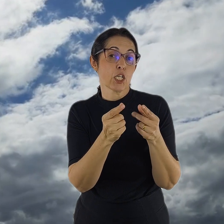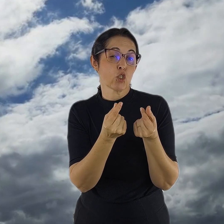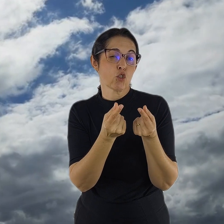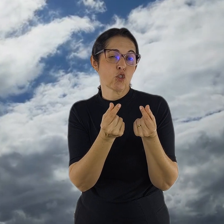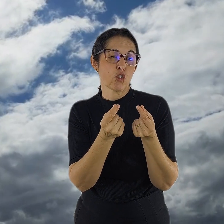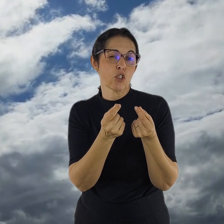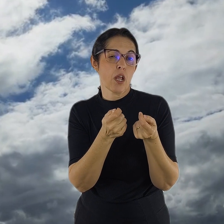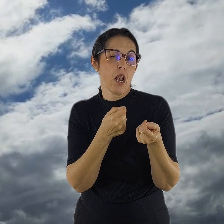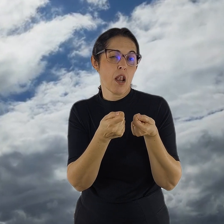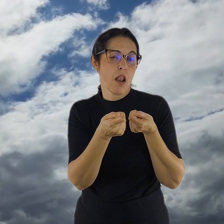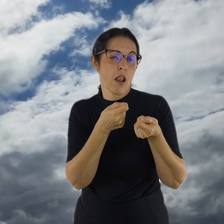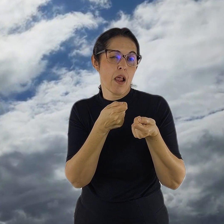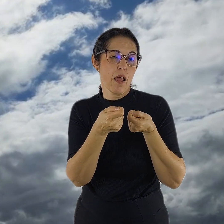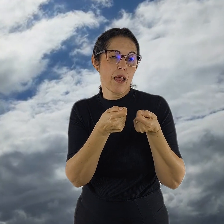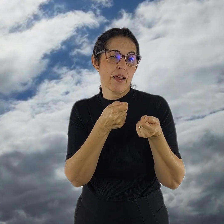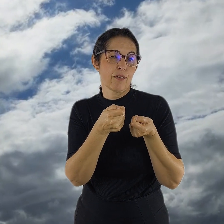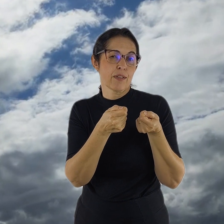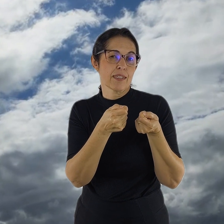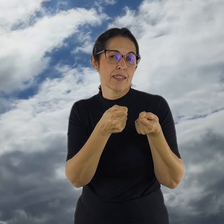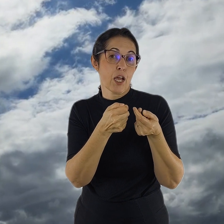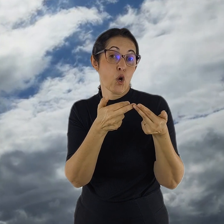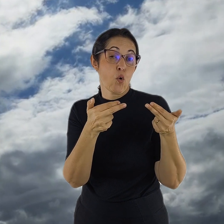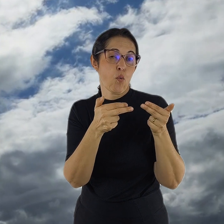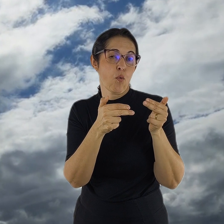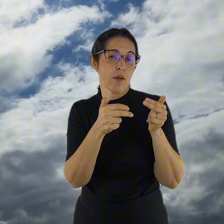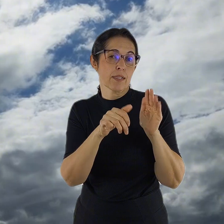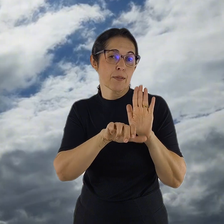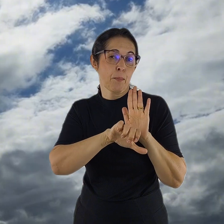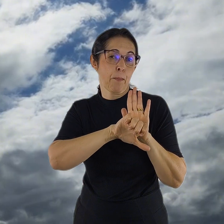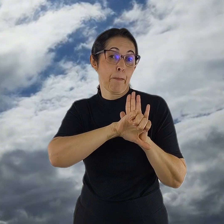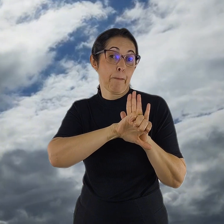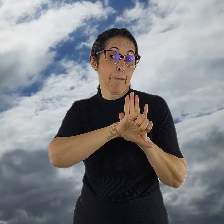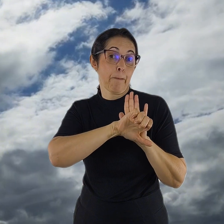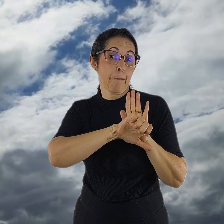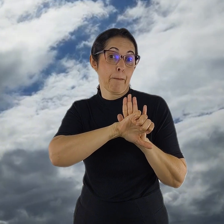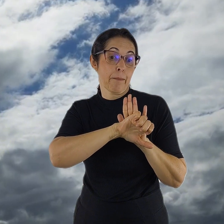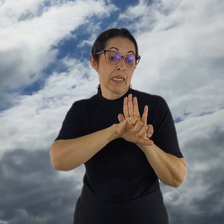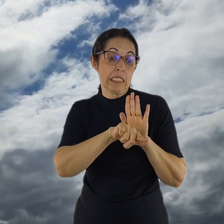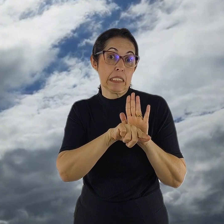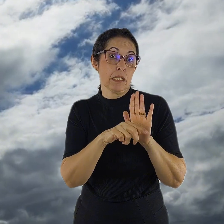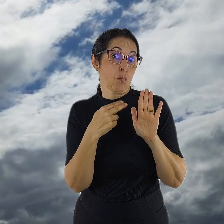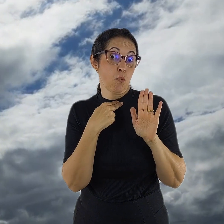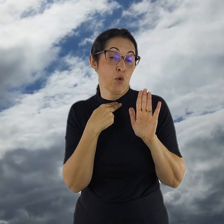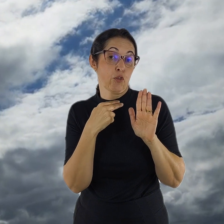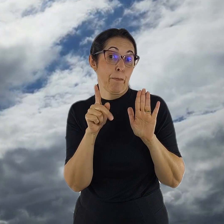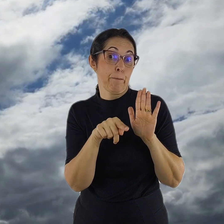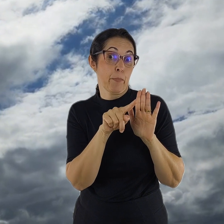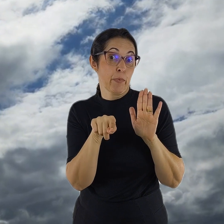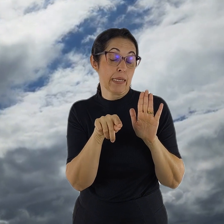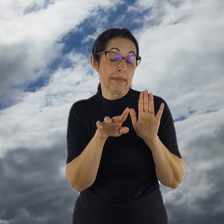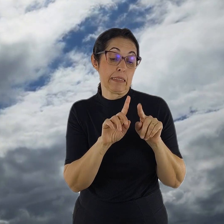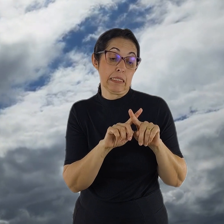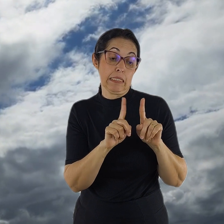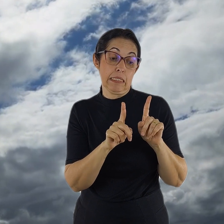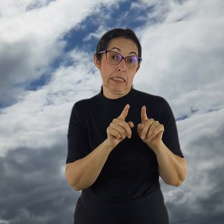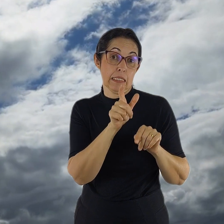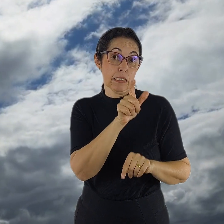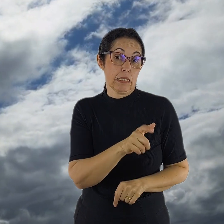ter uma renda com algumas coisas que são pequenos atos ilícitos.